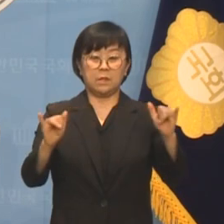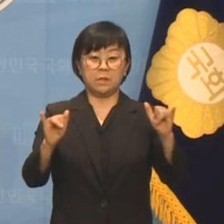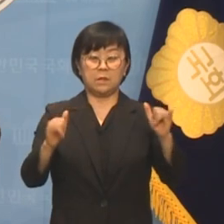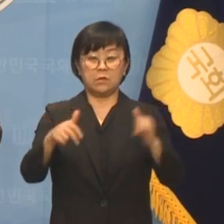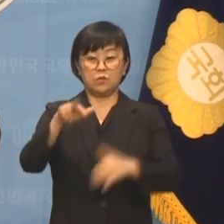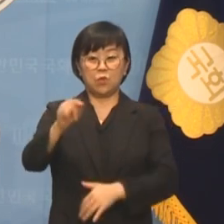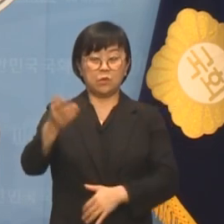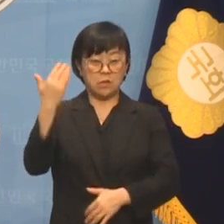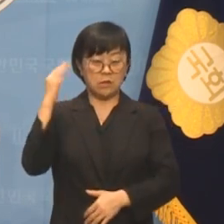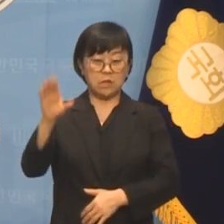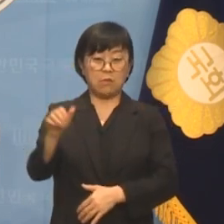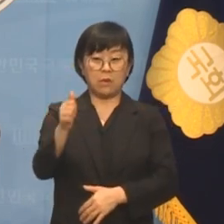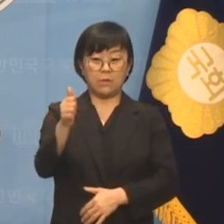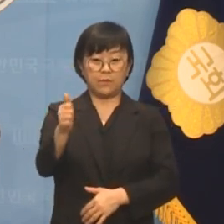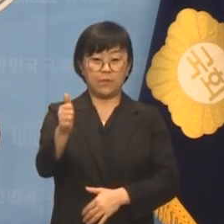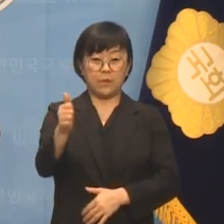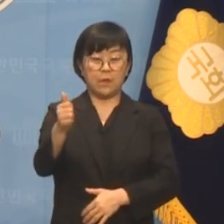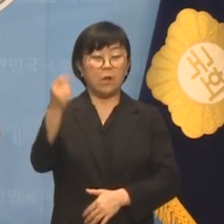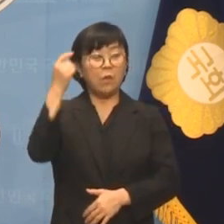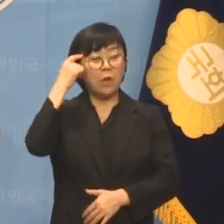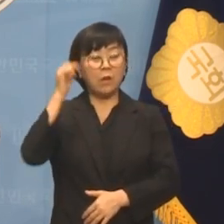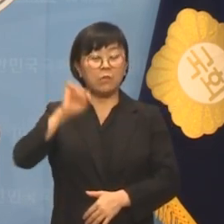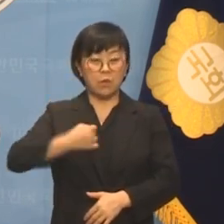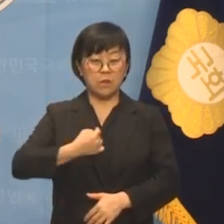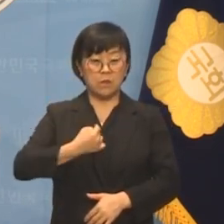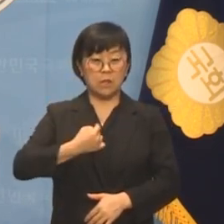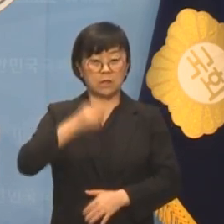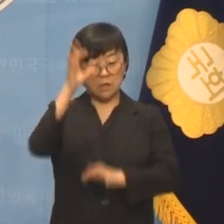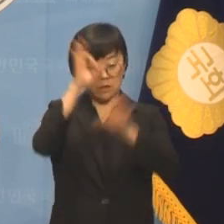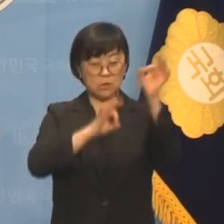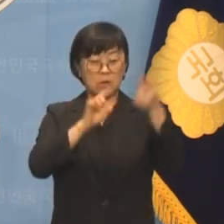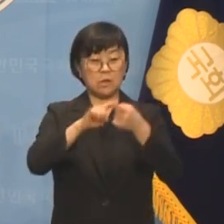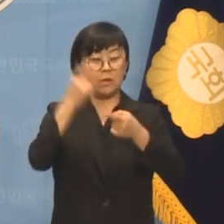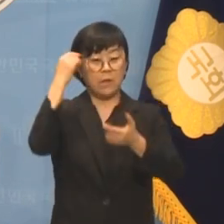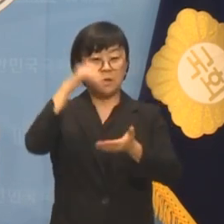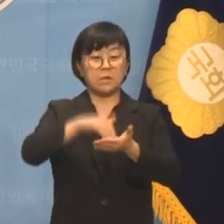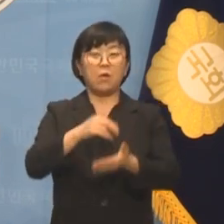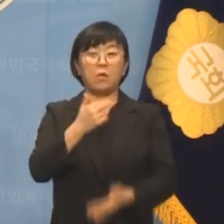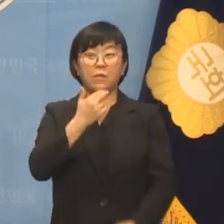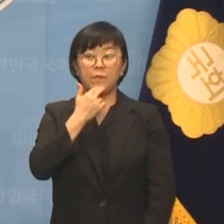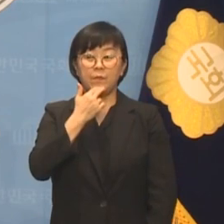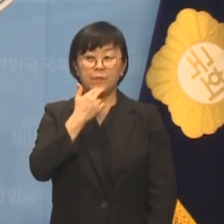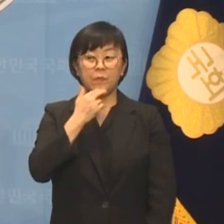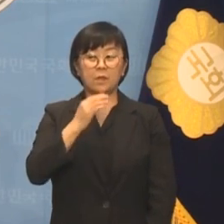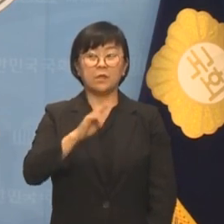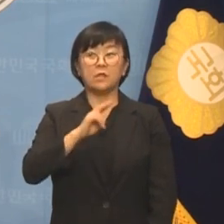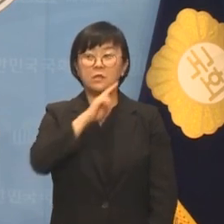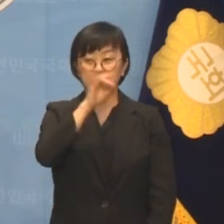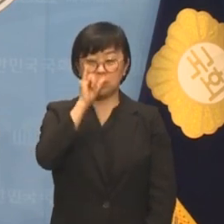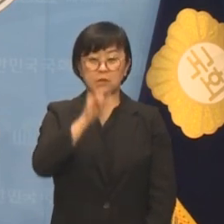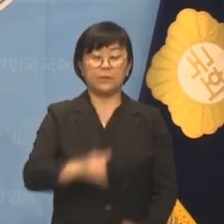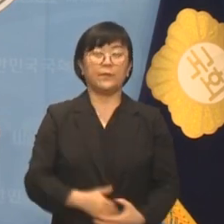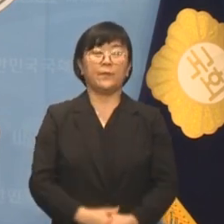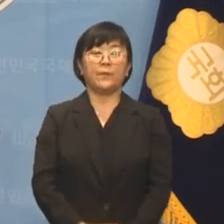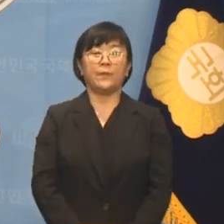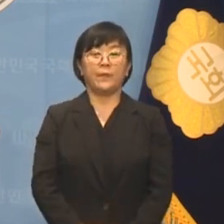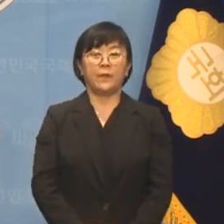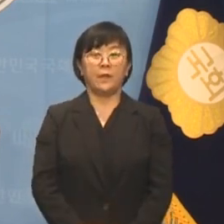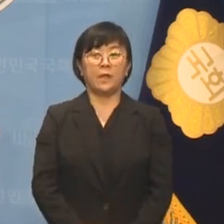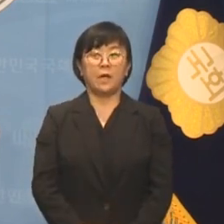조전 장관에게 왜 본인의 과에 대한 반성은 하지 않는지 의문을 갖고 계십니다